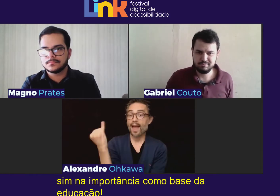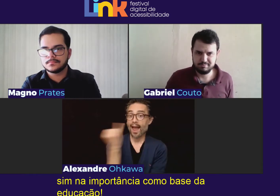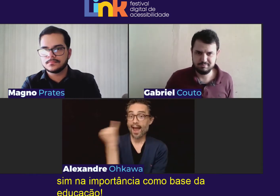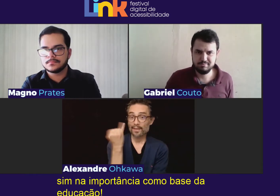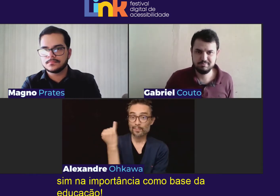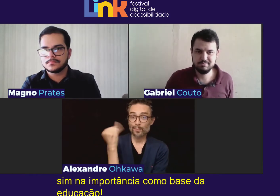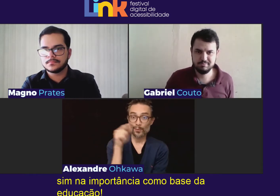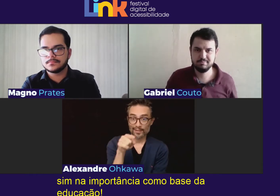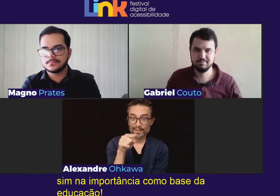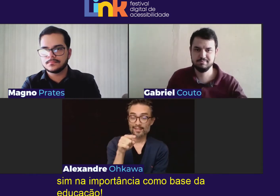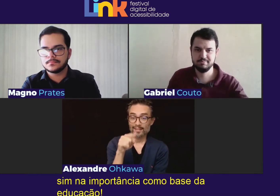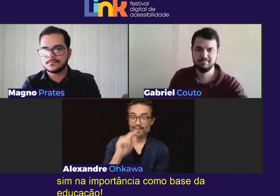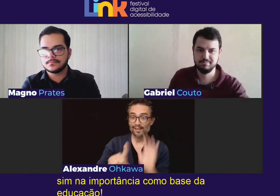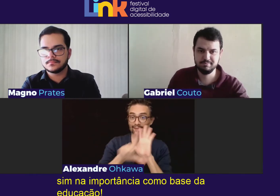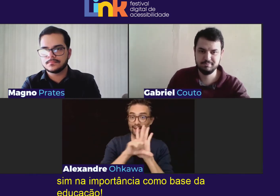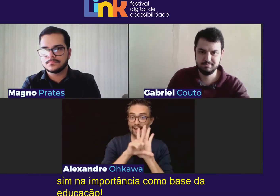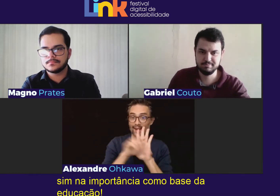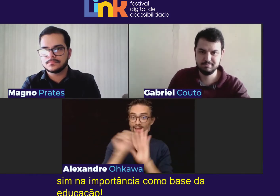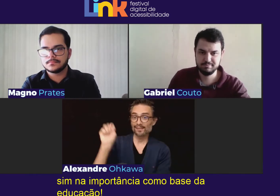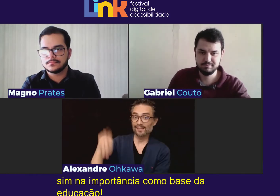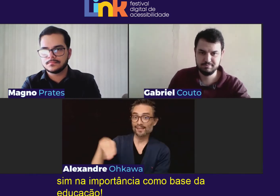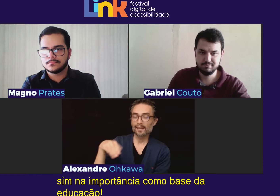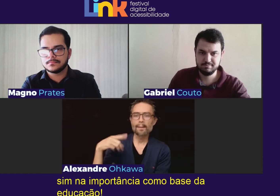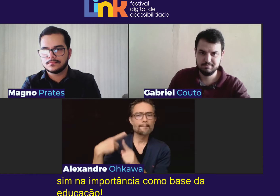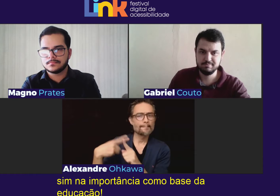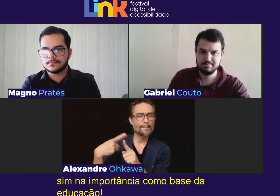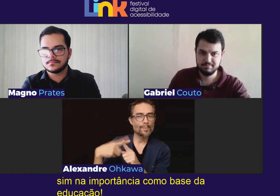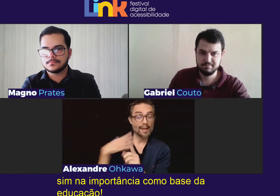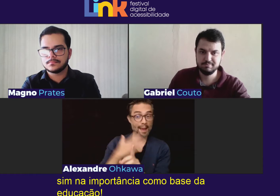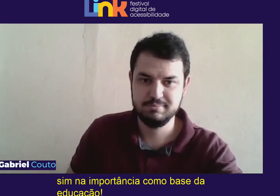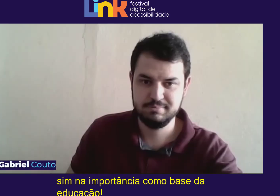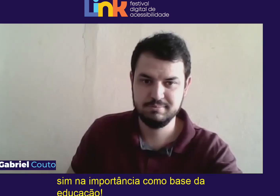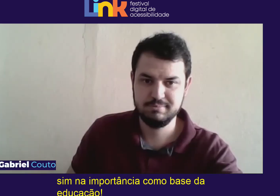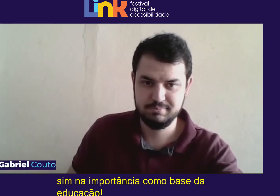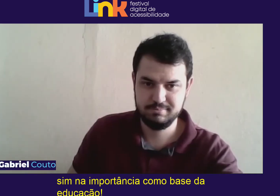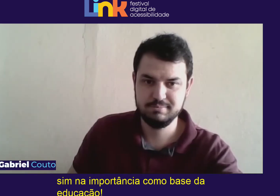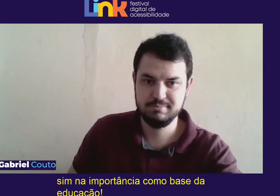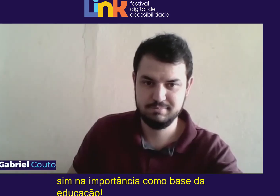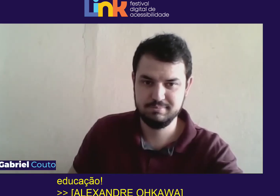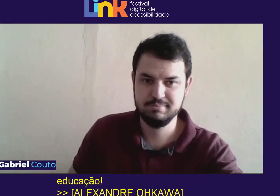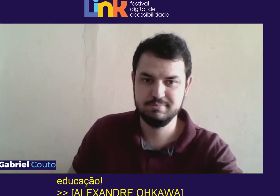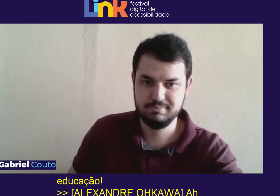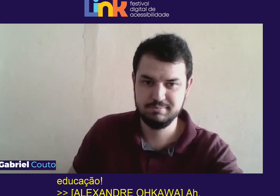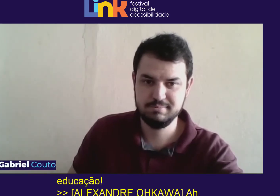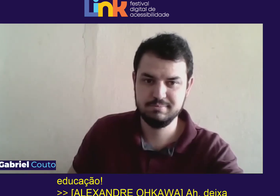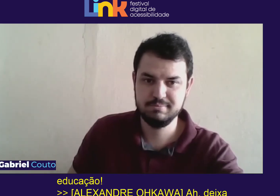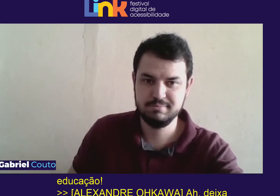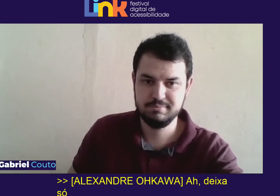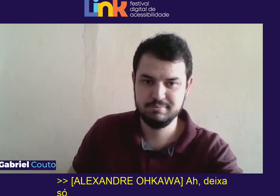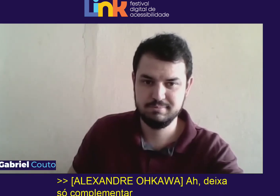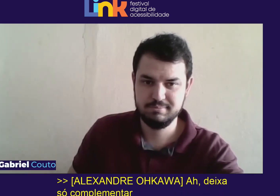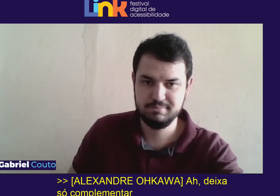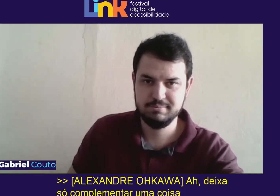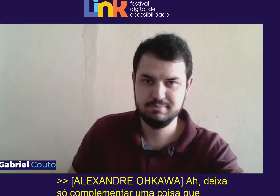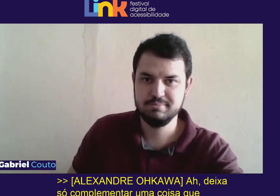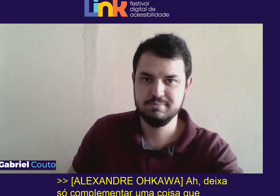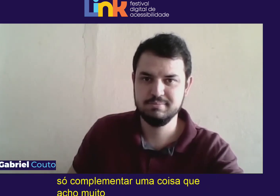Ai, deixa eu só complementar uma coisa que eu acho muito importante sobre a lei. Só um momento, eu estou sem retorno